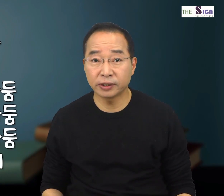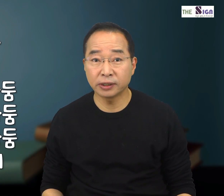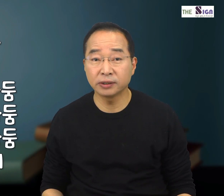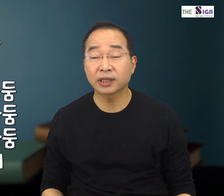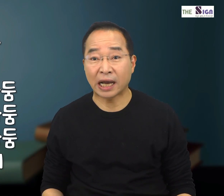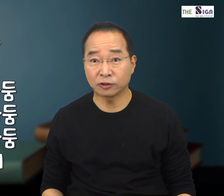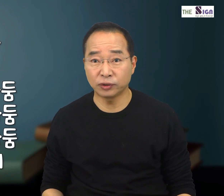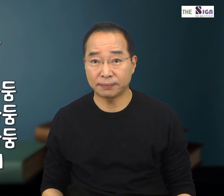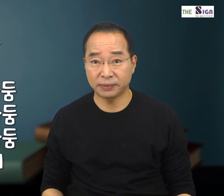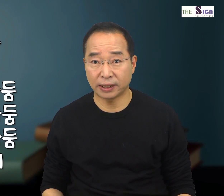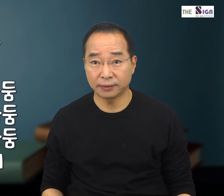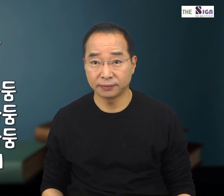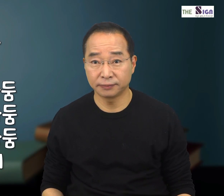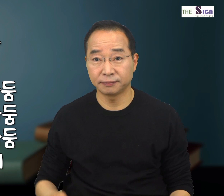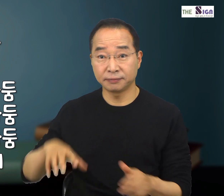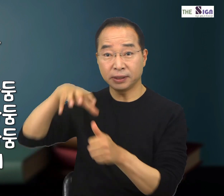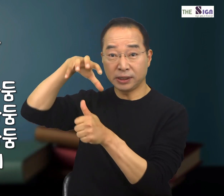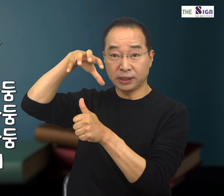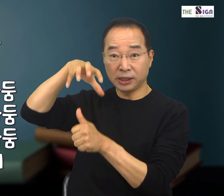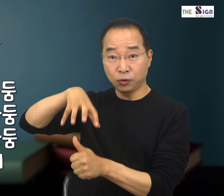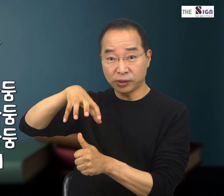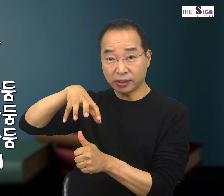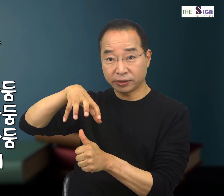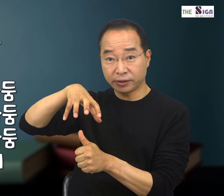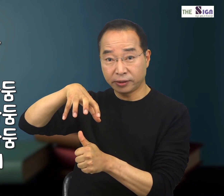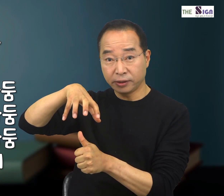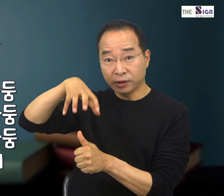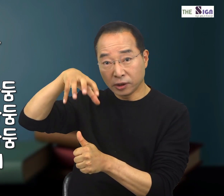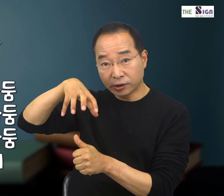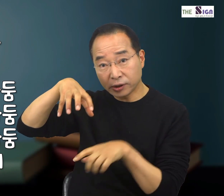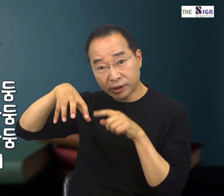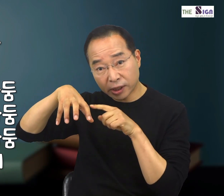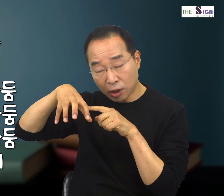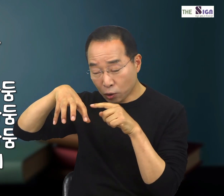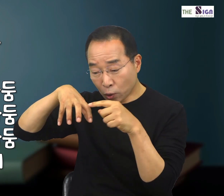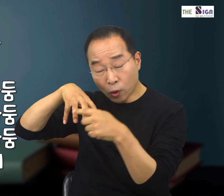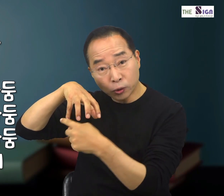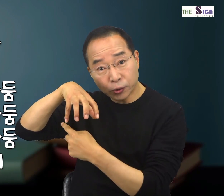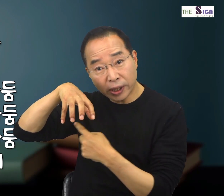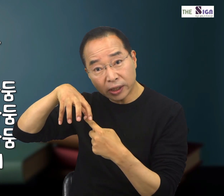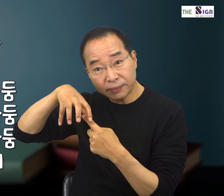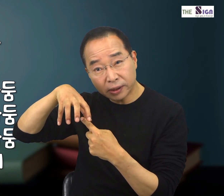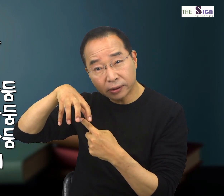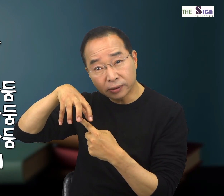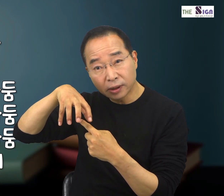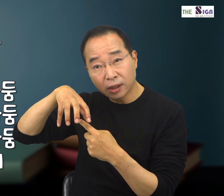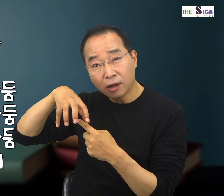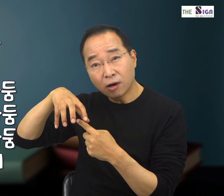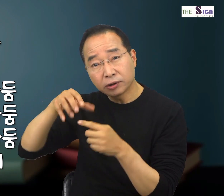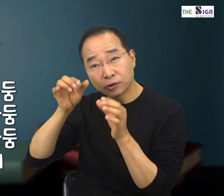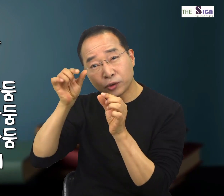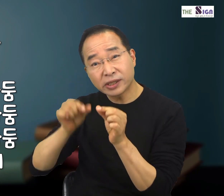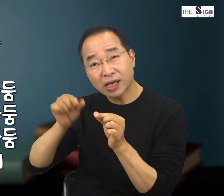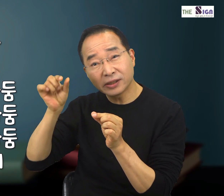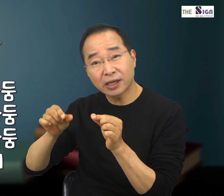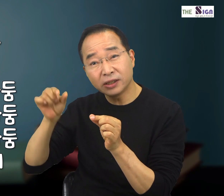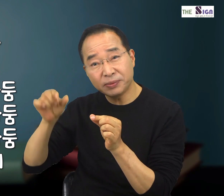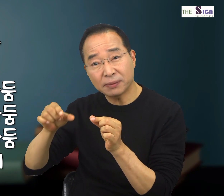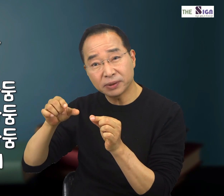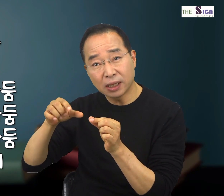번째는 가두다입니다. 이 동작을 써요. 여기서 이제 요 손의 의미는 어떤 쇠창살을 의미합니다.